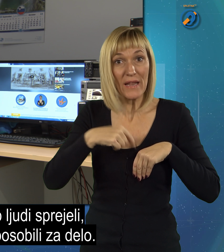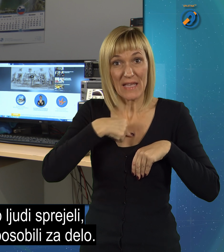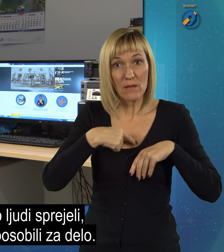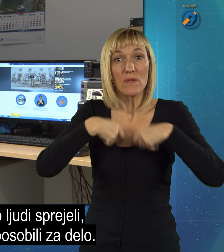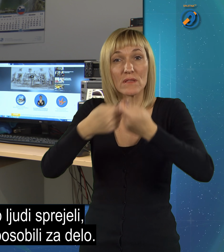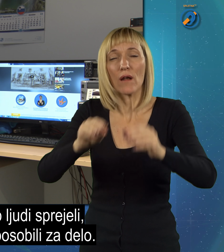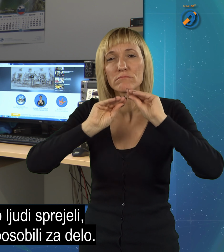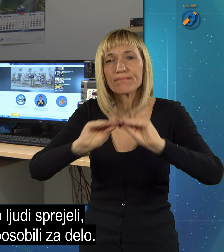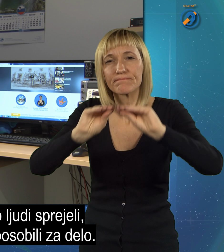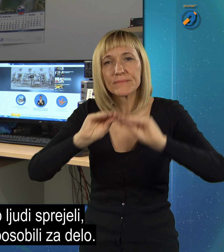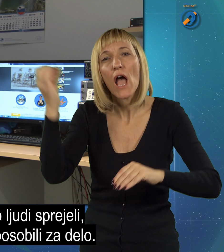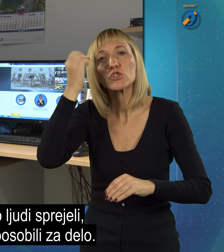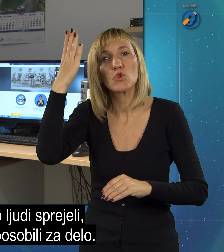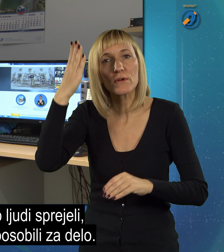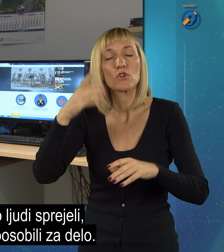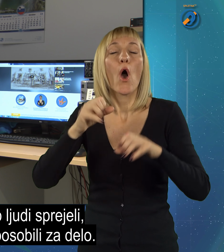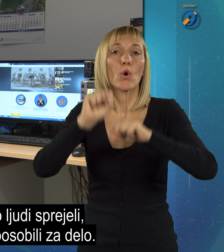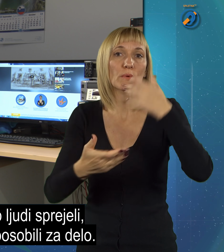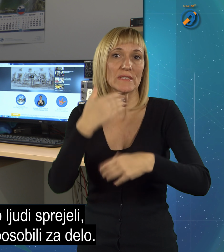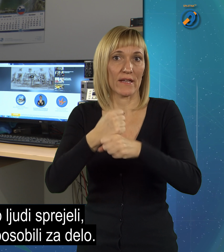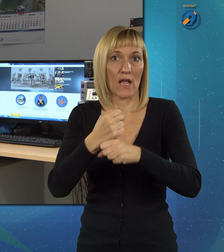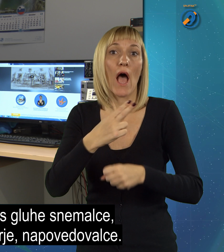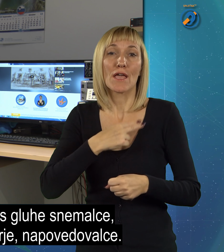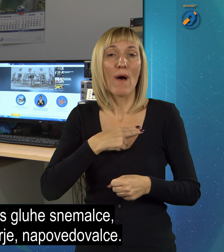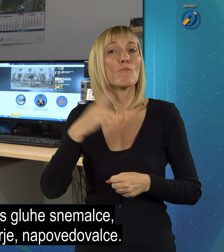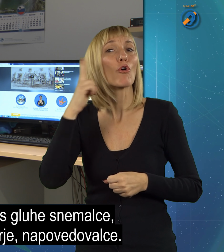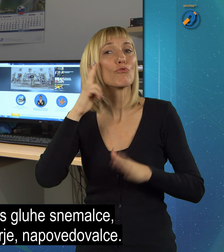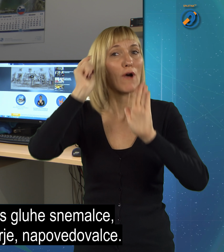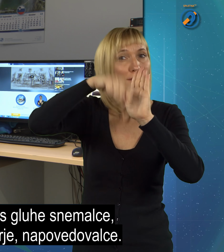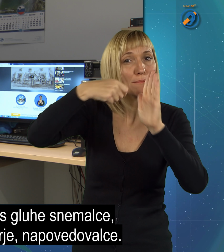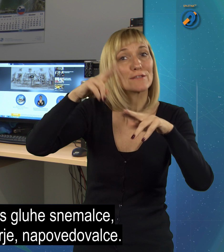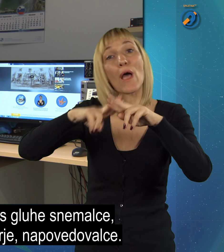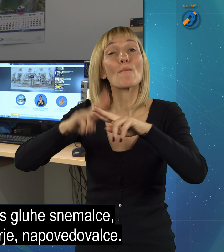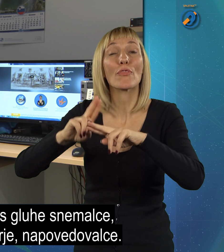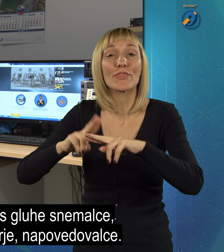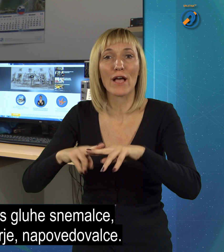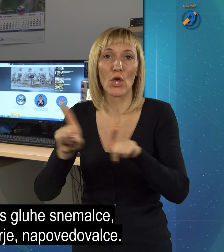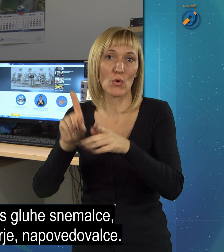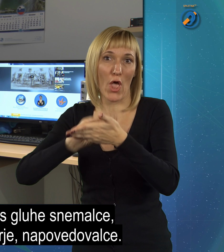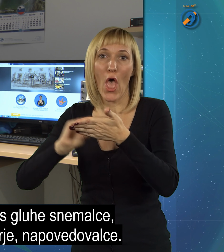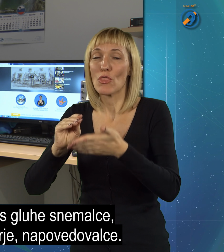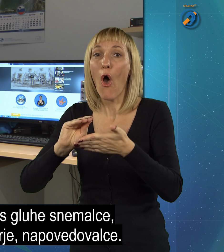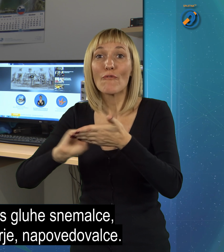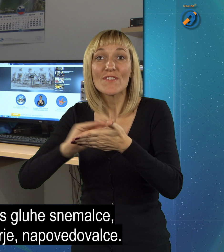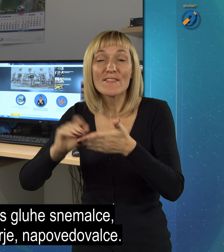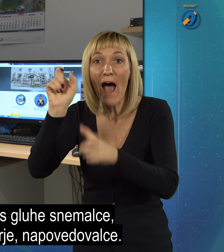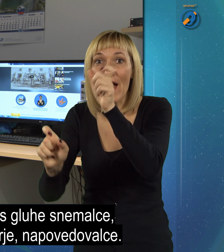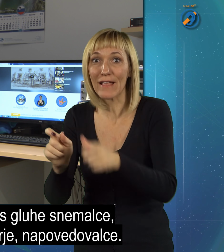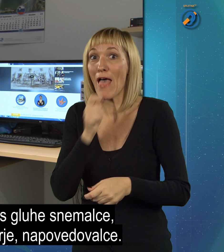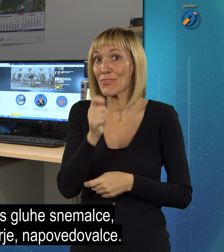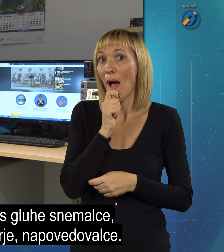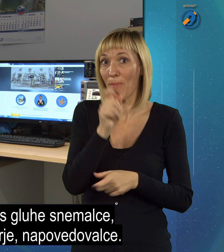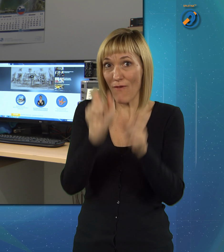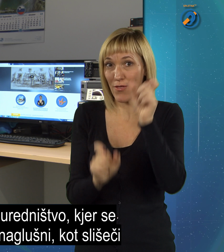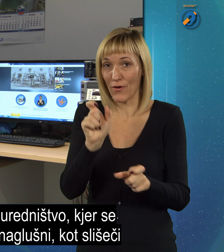sprejeli, izobrazili in usposobili za delo in imamo danes tako gluhe snemalce, montažerje kot tudi novinarje,